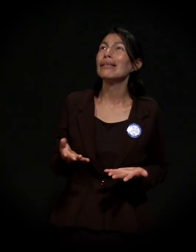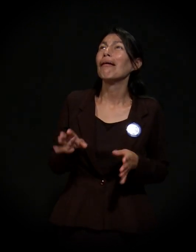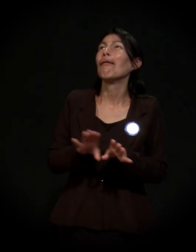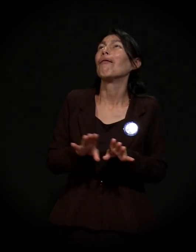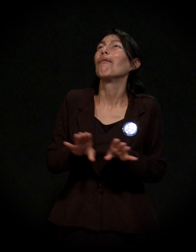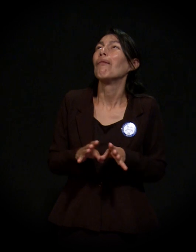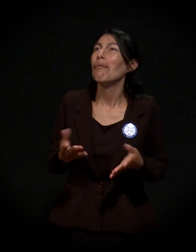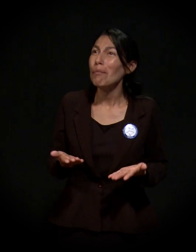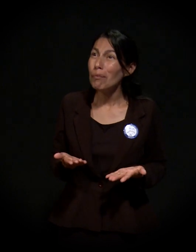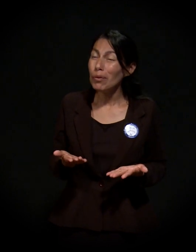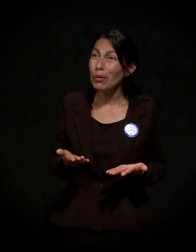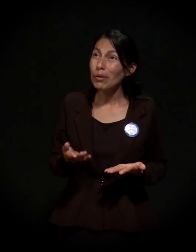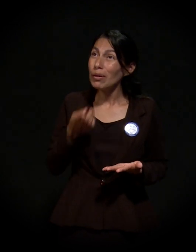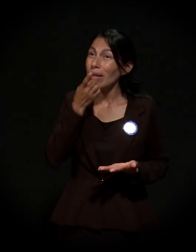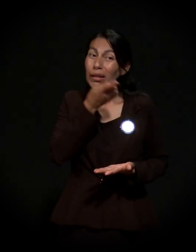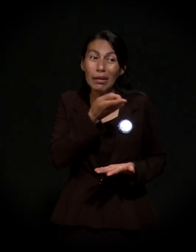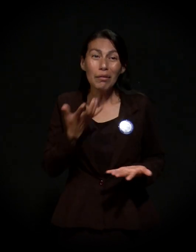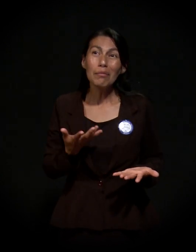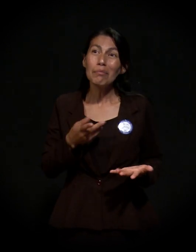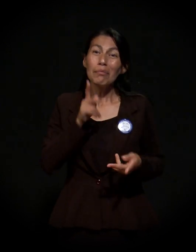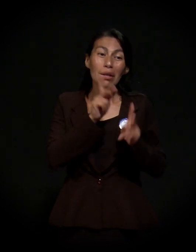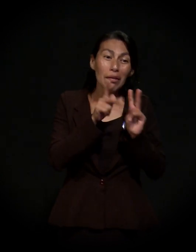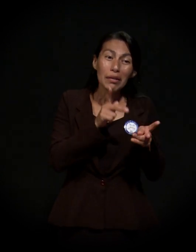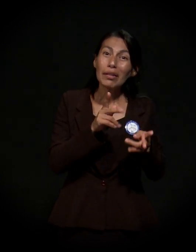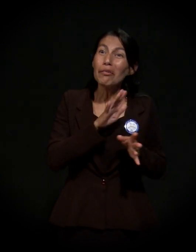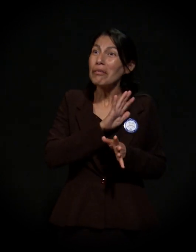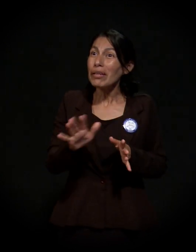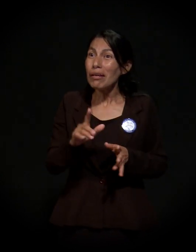alegría de que ya terminé.